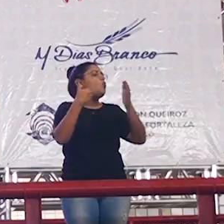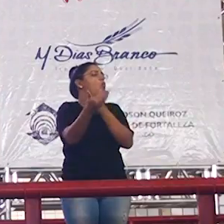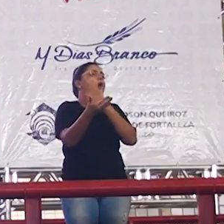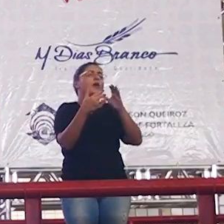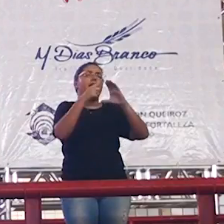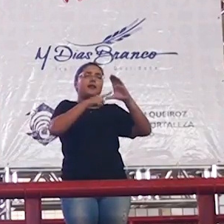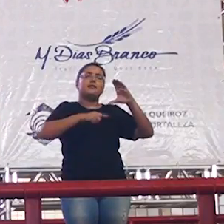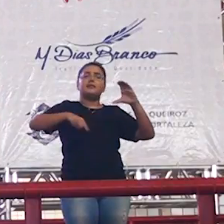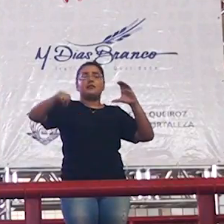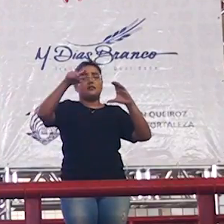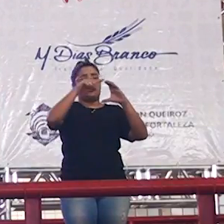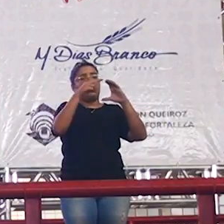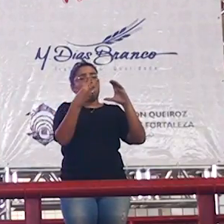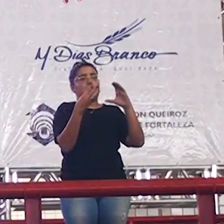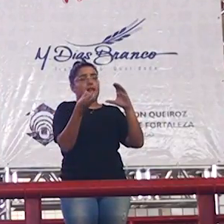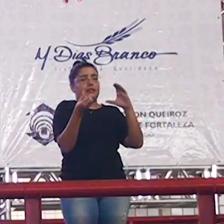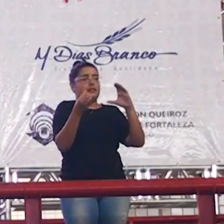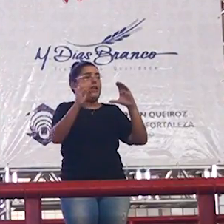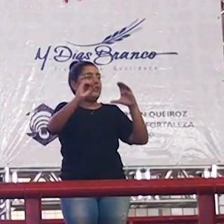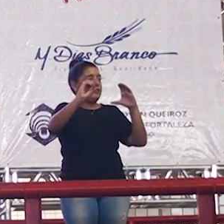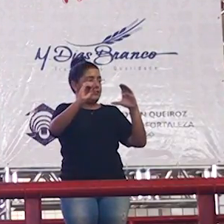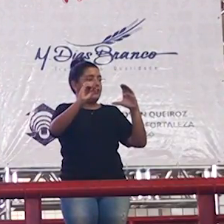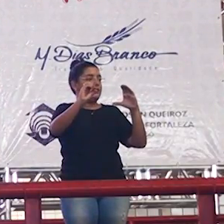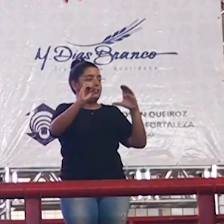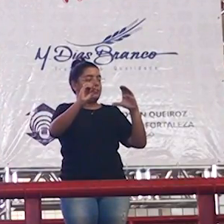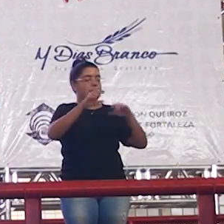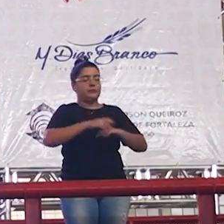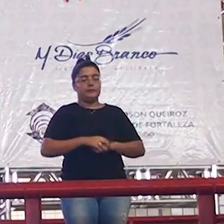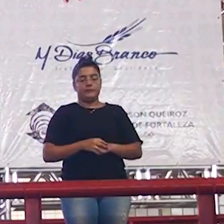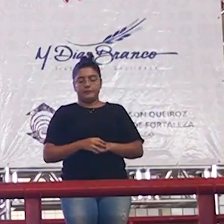qualquer circunferência completa, é